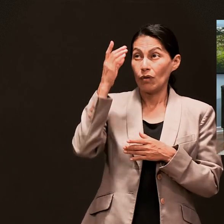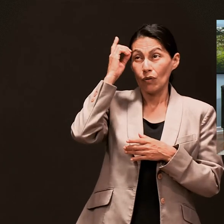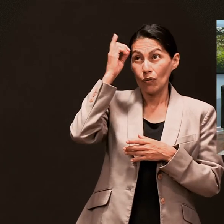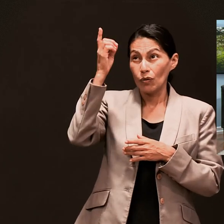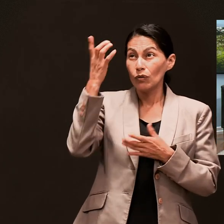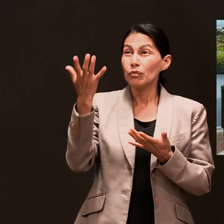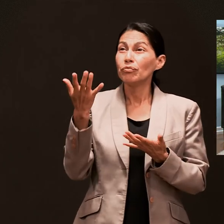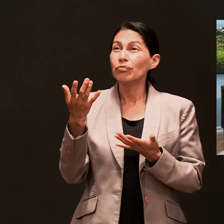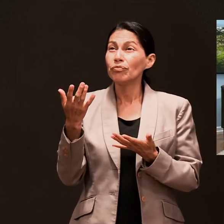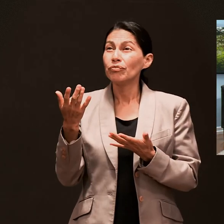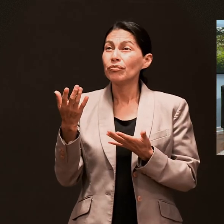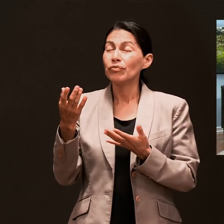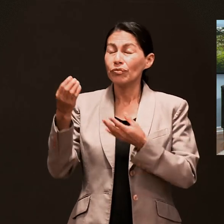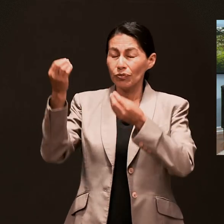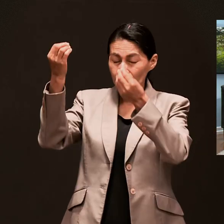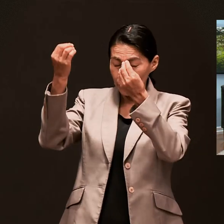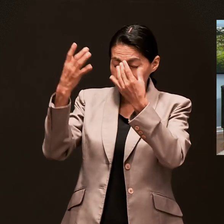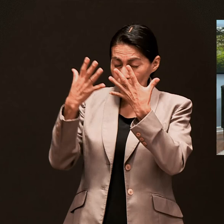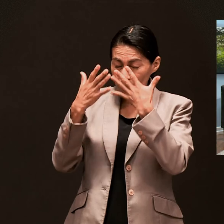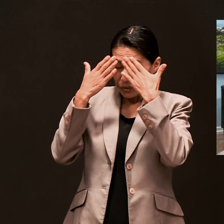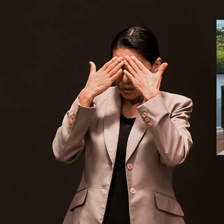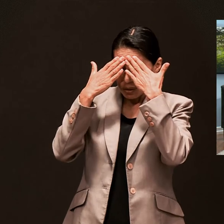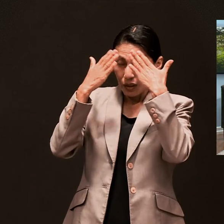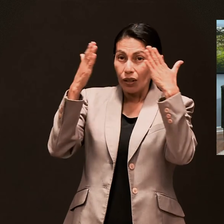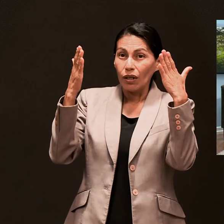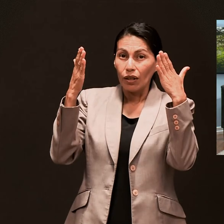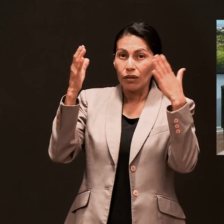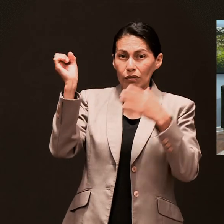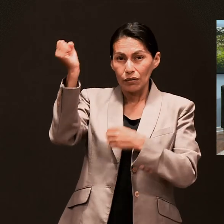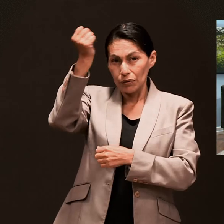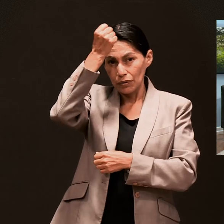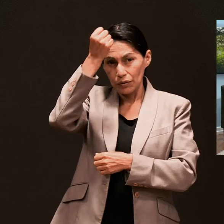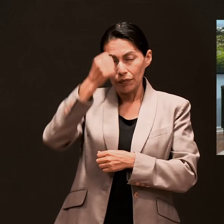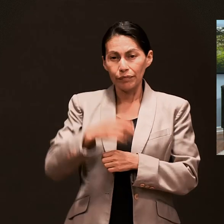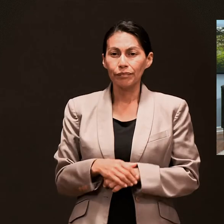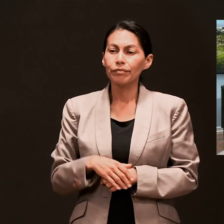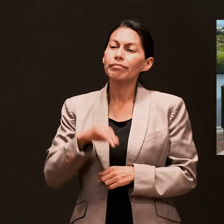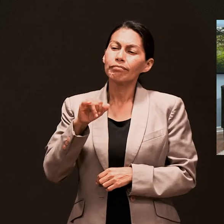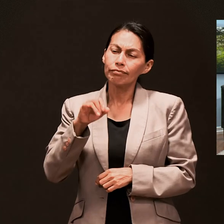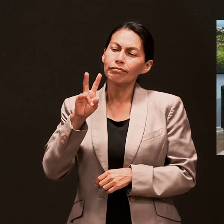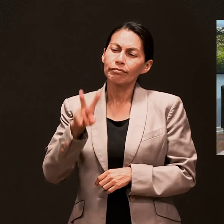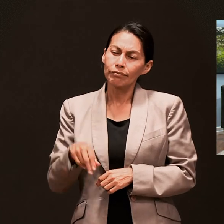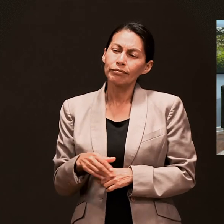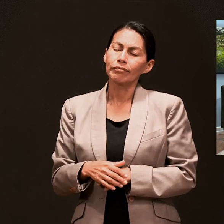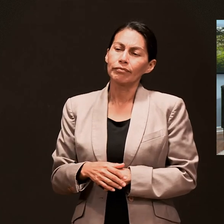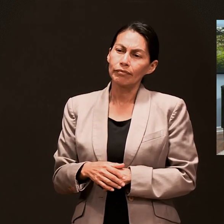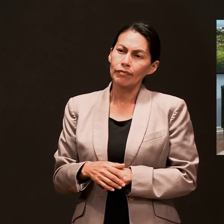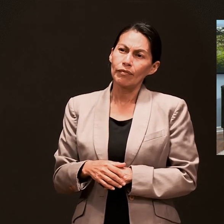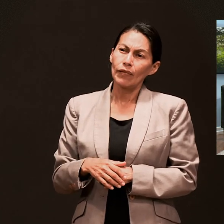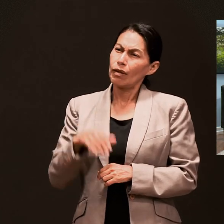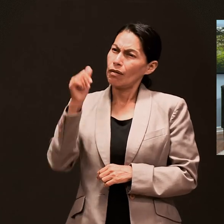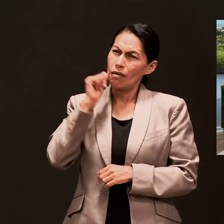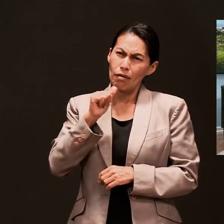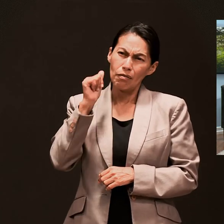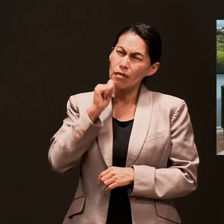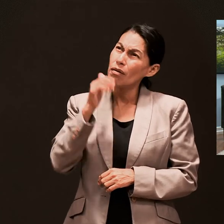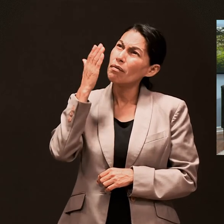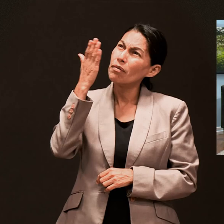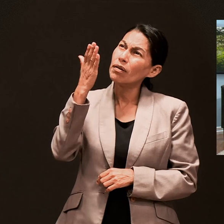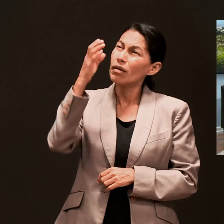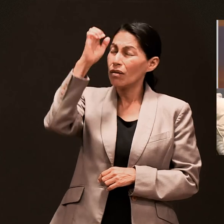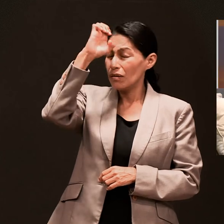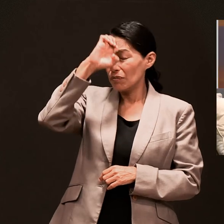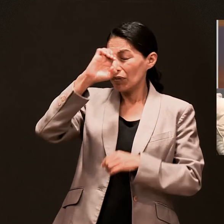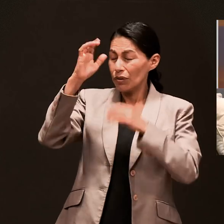rogando a Dios que le ilumine su camino que le dé sabiduría siempre hay que pedir sabiduría